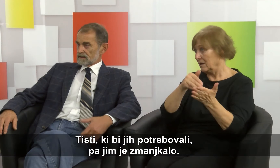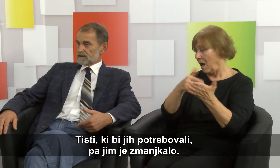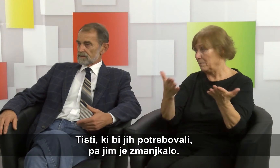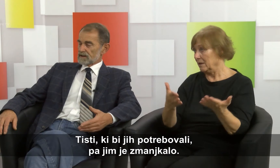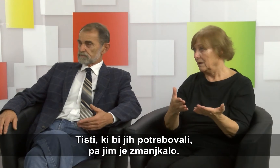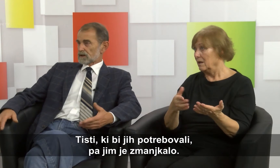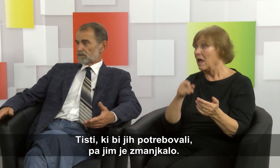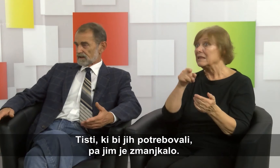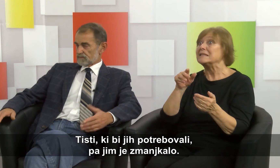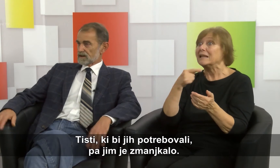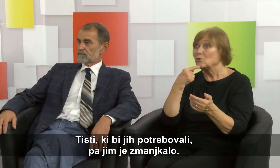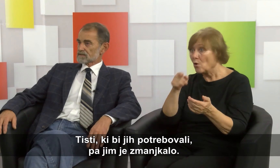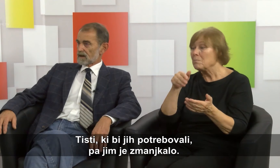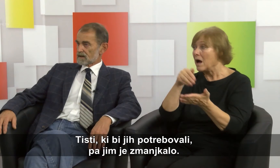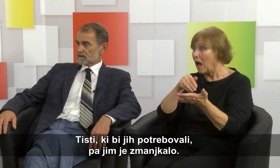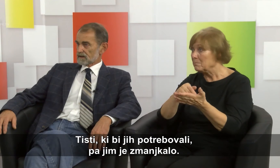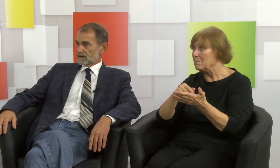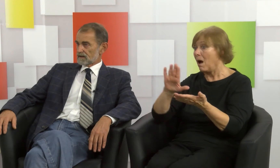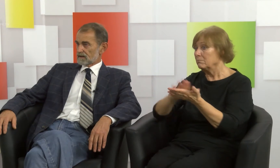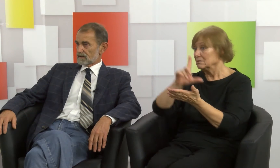Tisti, ki bi jih potrebovali, pa jih jim je zmanjkalo. Ne?